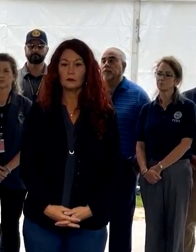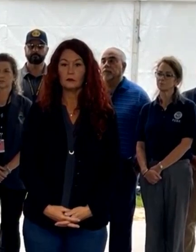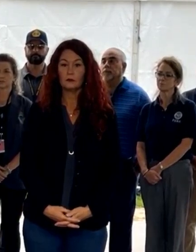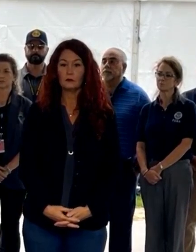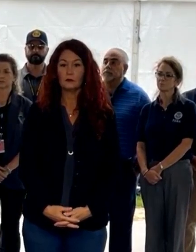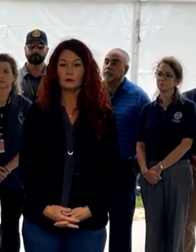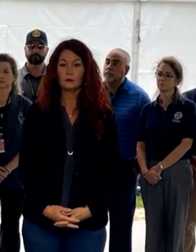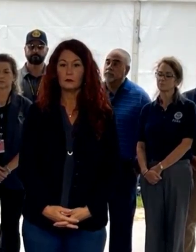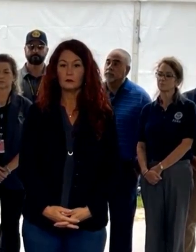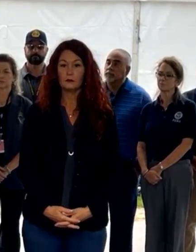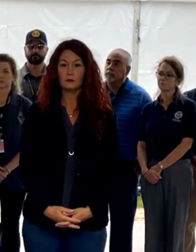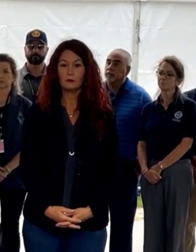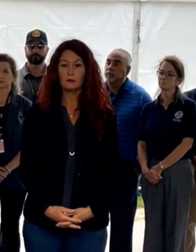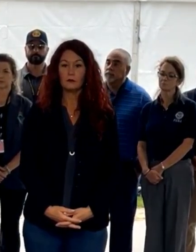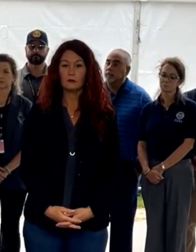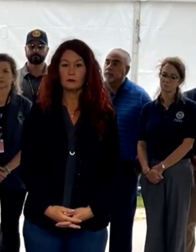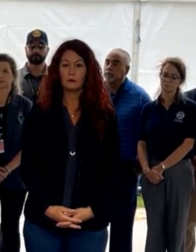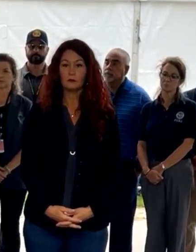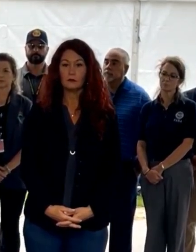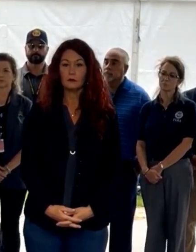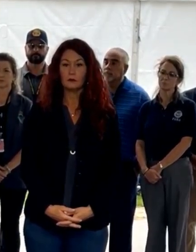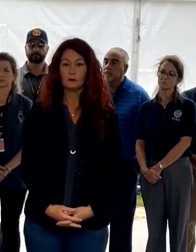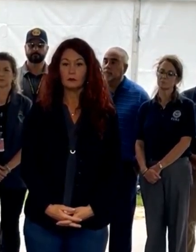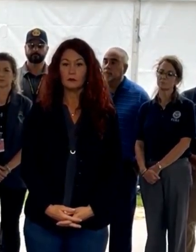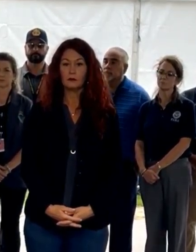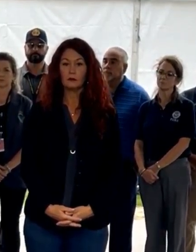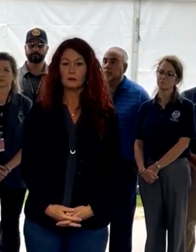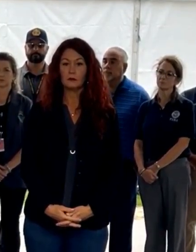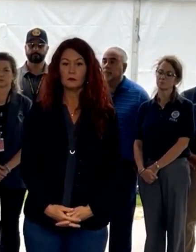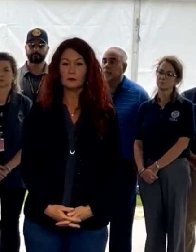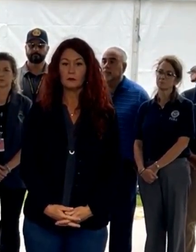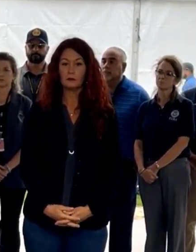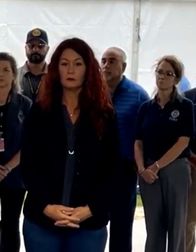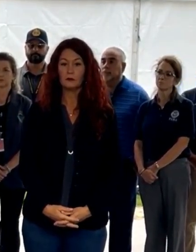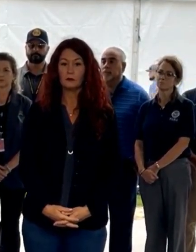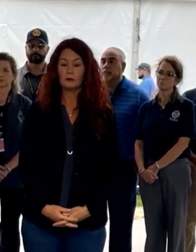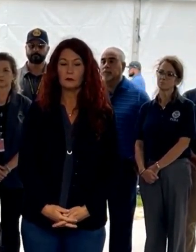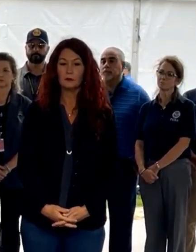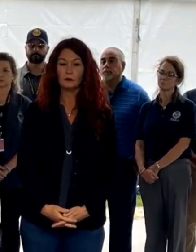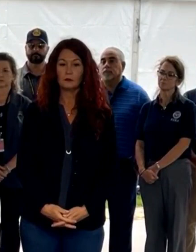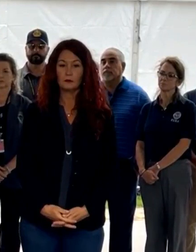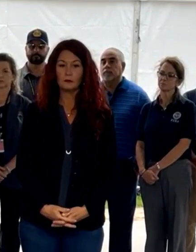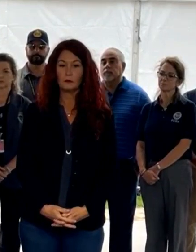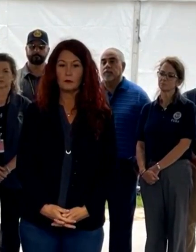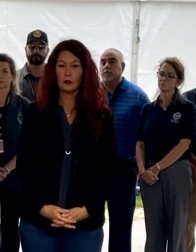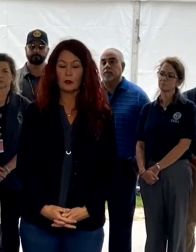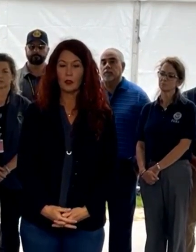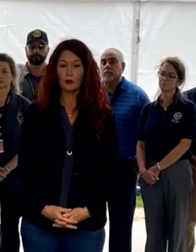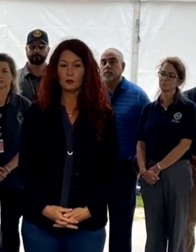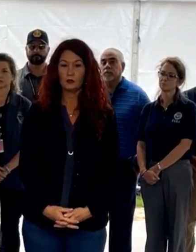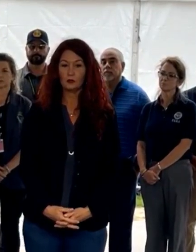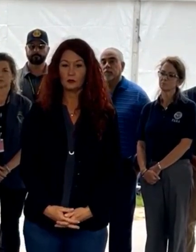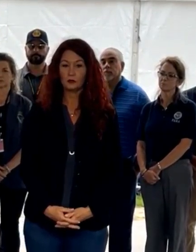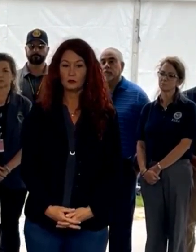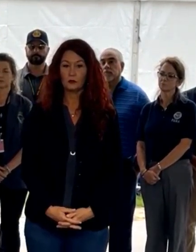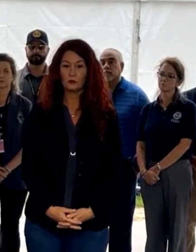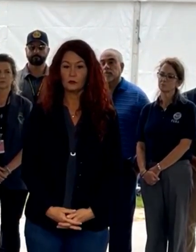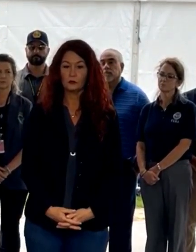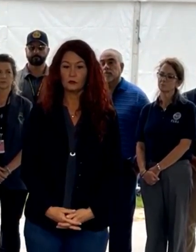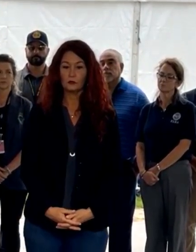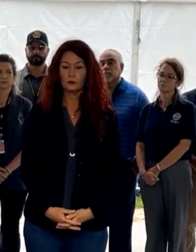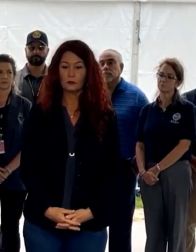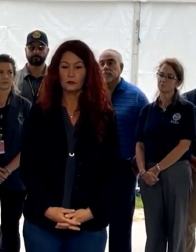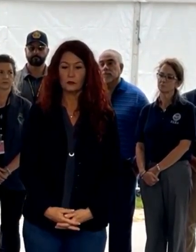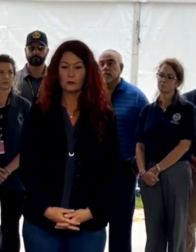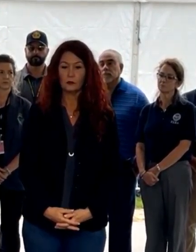con fuertes lluvias persistentes. Se esperan corrientes de resacas peligrosas en la mayoría de las playas y por favor les pedimos